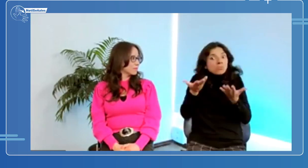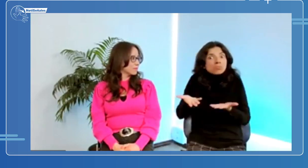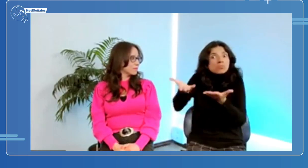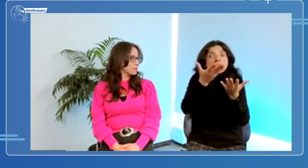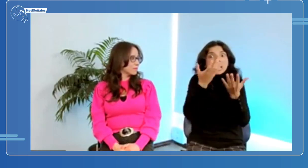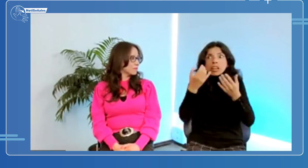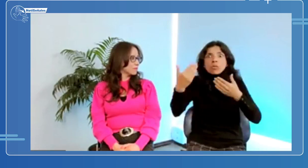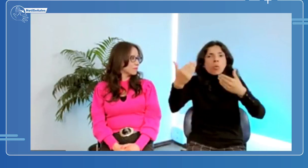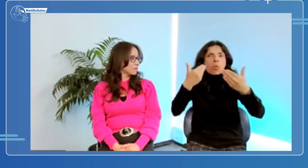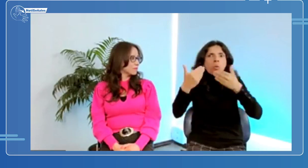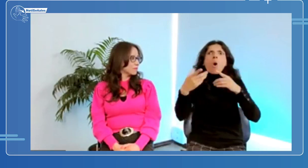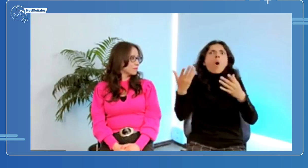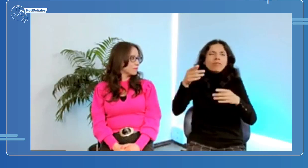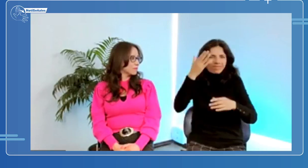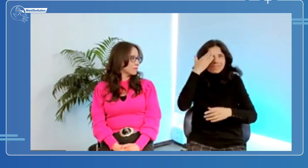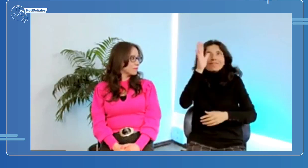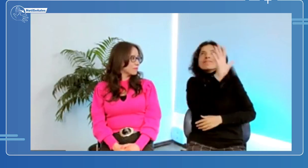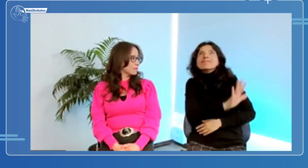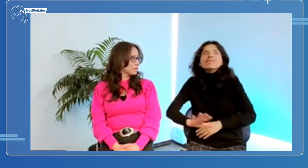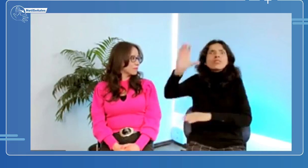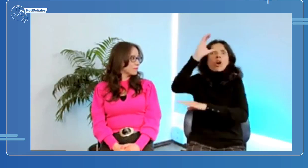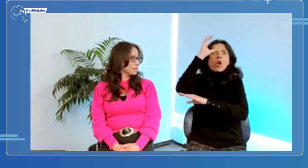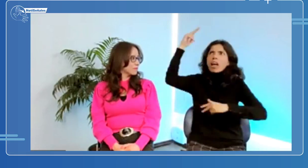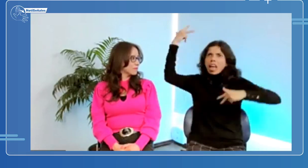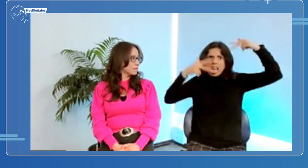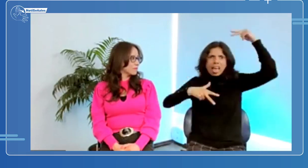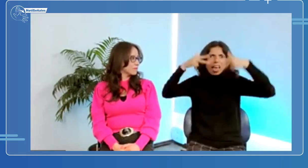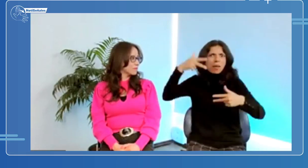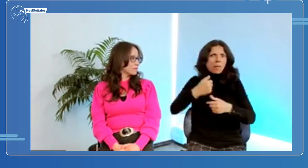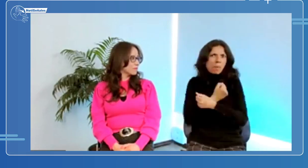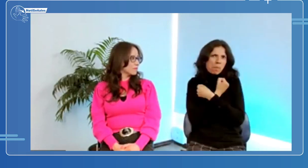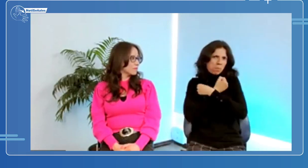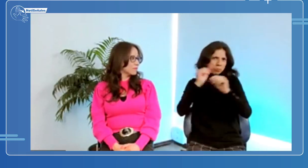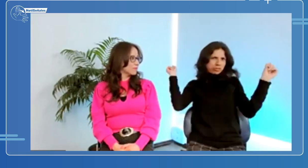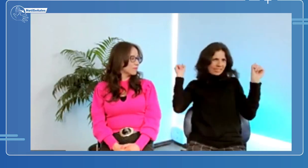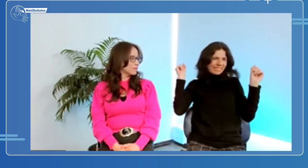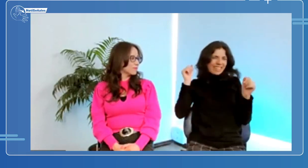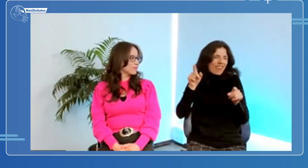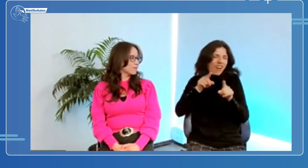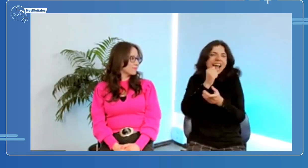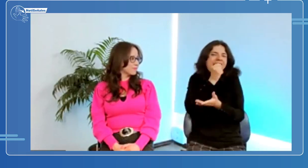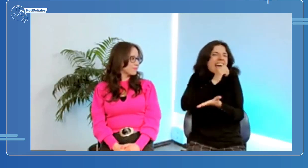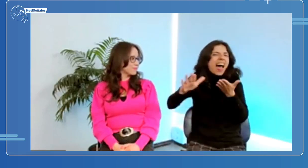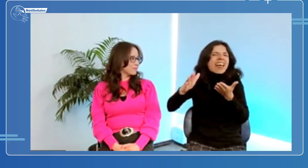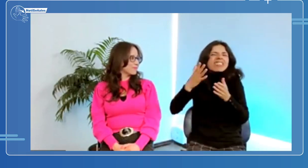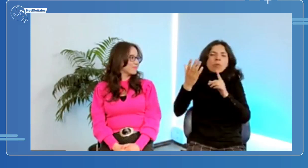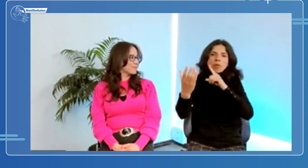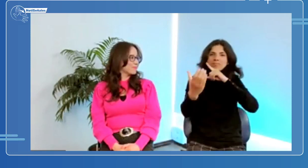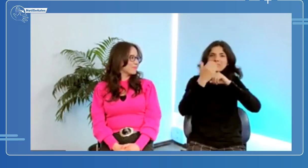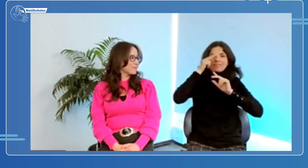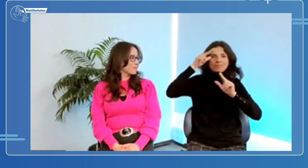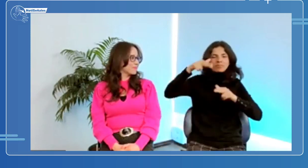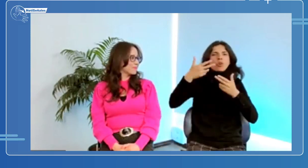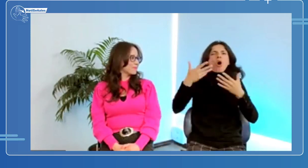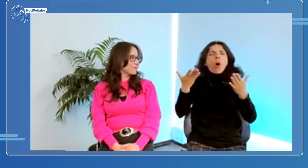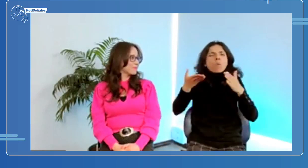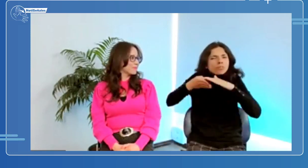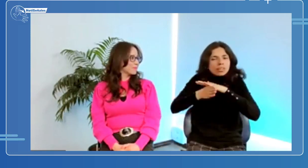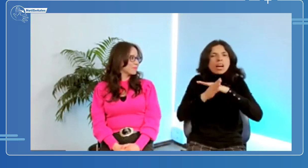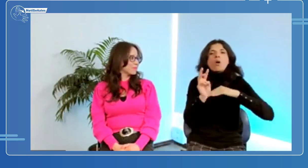este portal para que ustedes puedan pues ingresar, como porque pues es imposible pensar que cualquier persona de sorda va a llegar